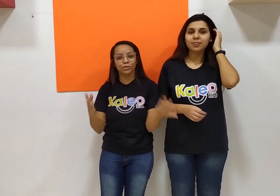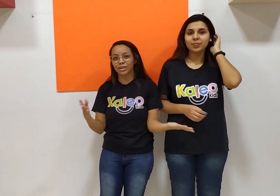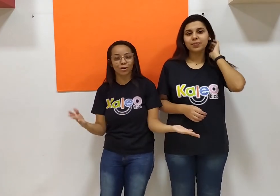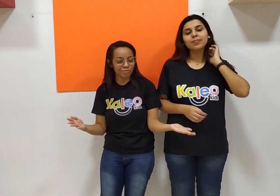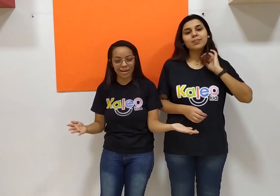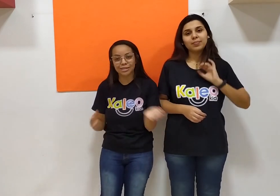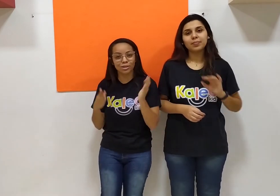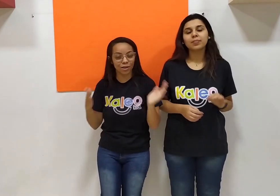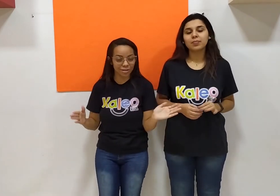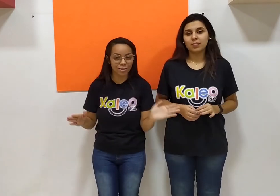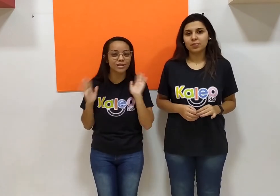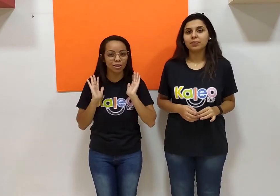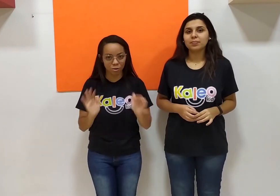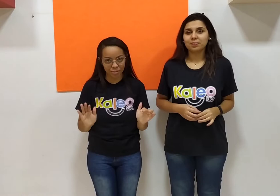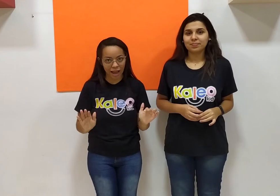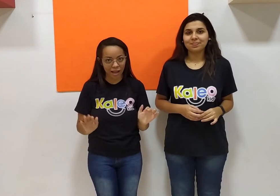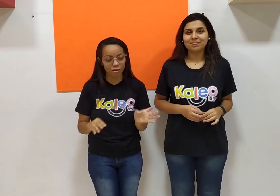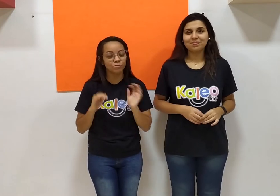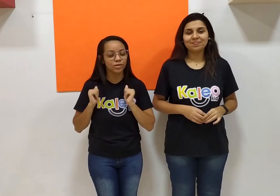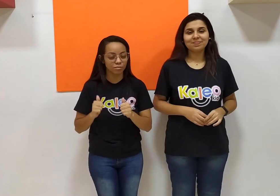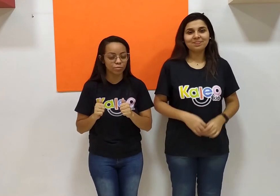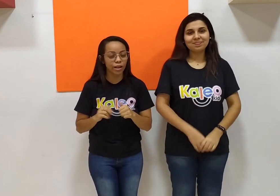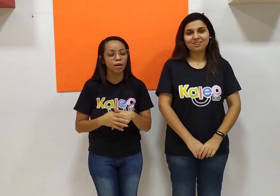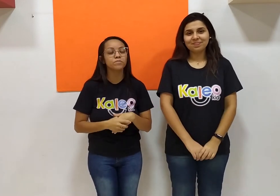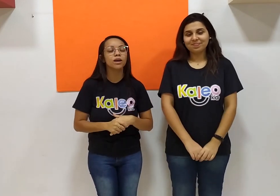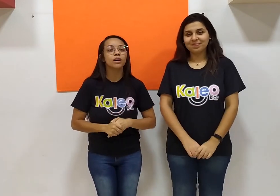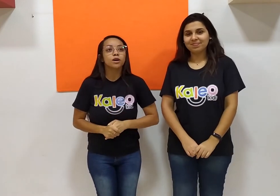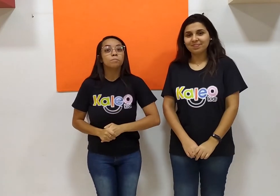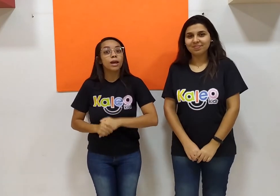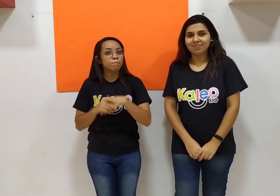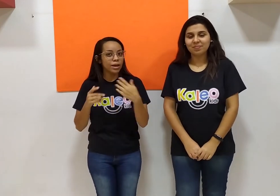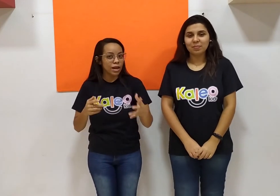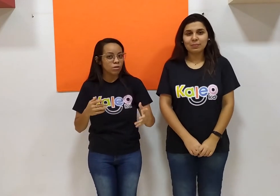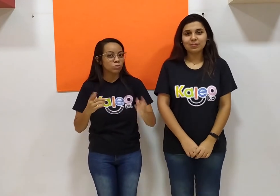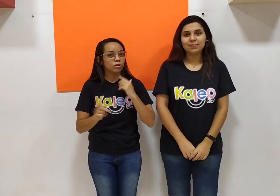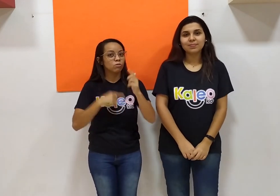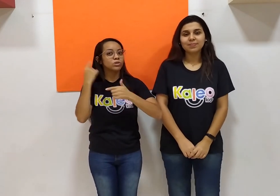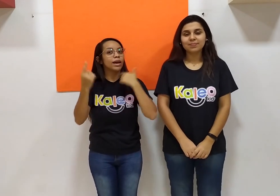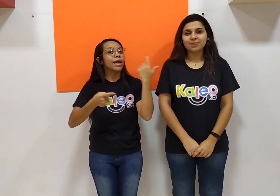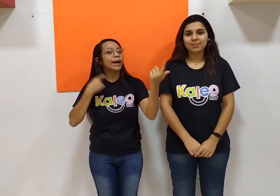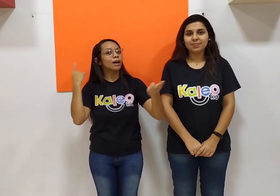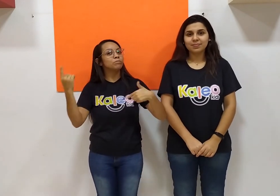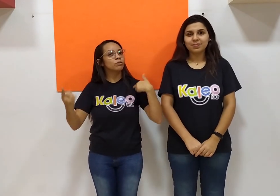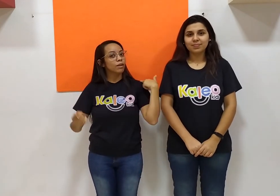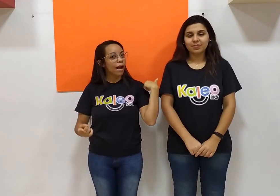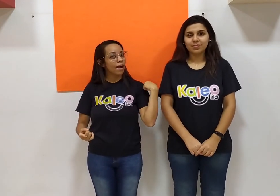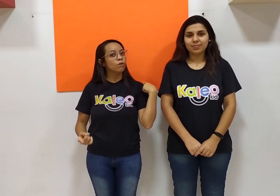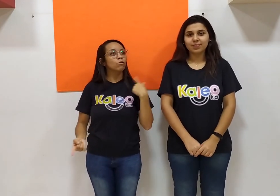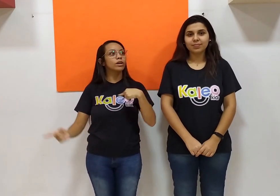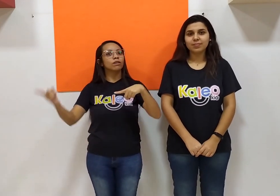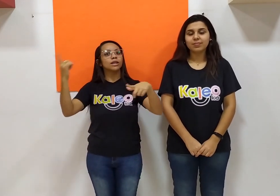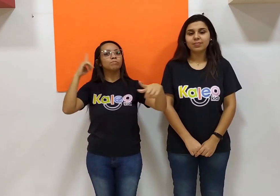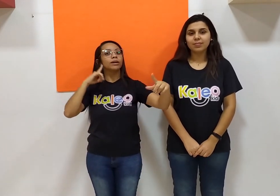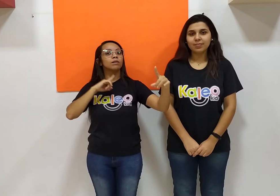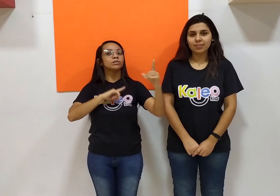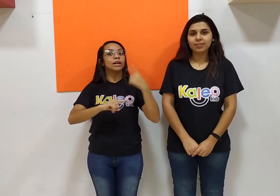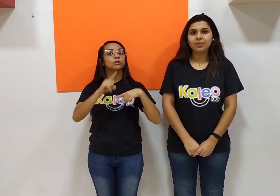conseguir contar essa história sozinha, combinado? Então vamos lá. Primeiro, nós vamos recapitular o que nós aprendemos nas